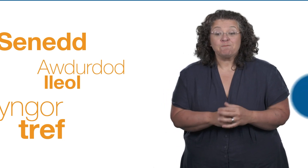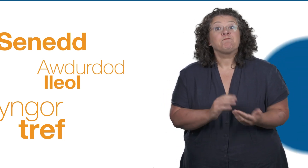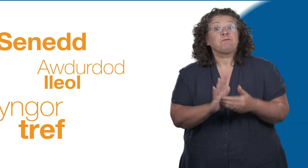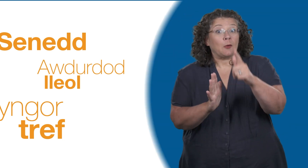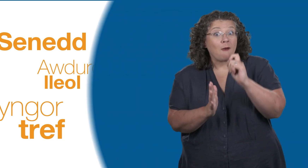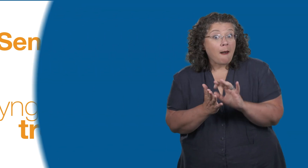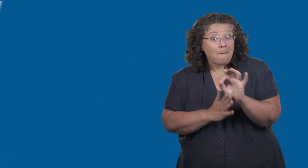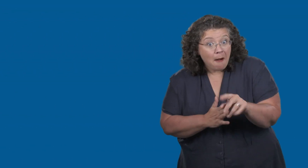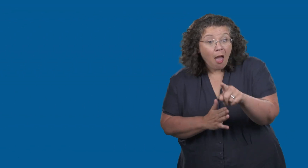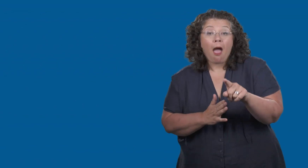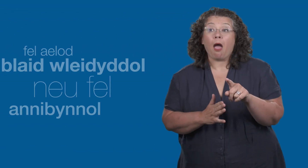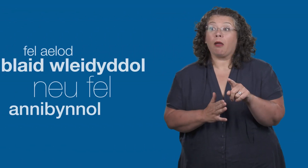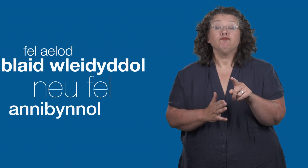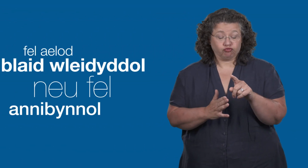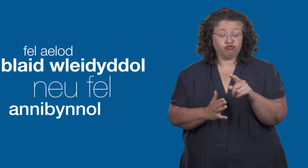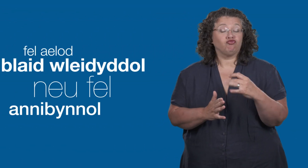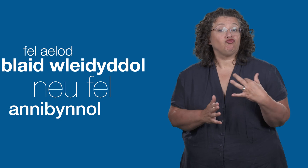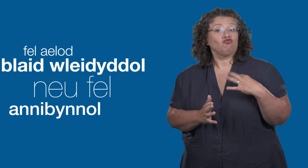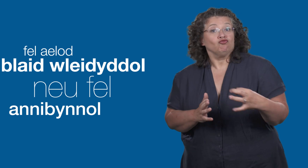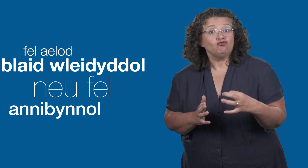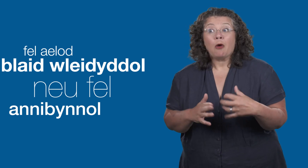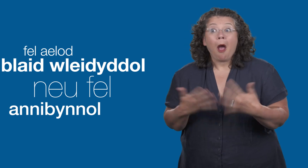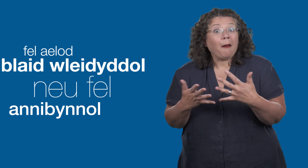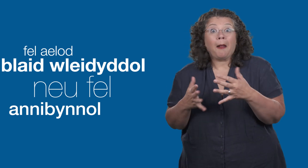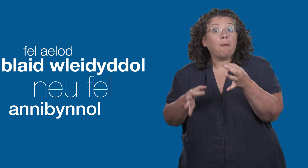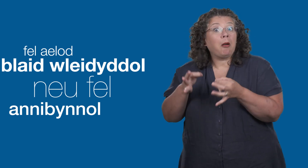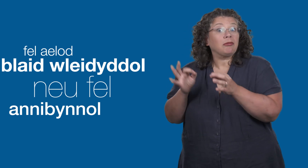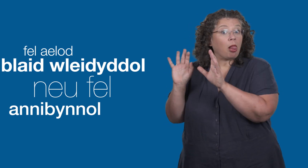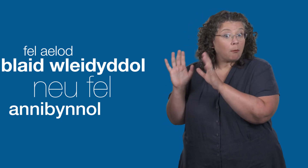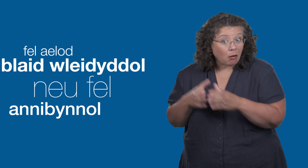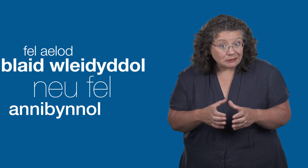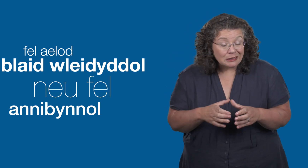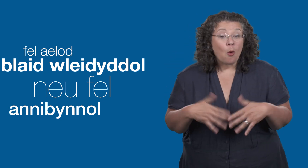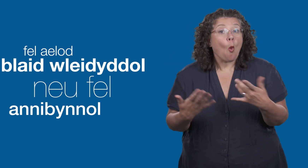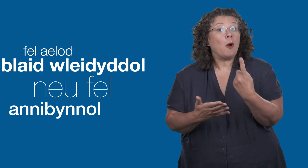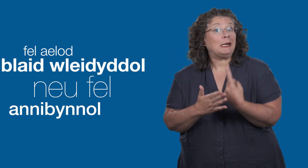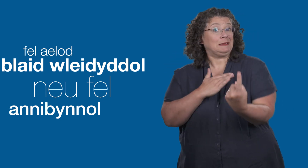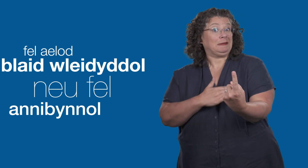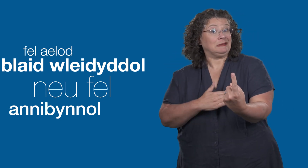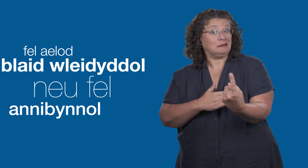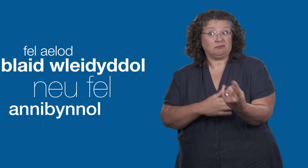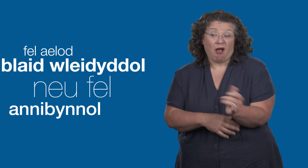Gallwch wneud cais p'na ydych yn sefyll dros blaid wleidyddol neu fel ymgeisydd annibynnol.